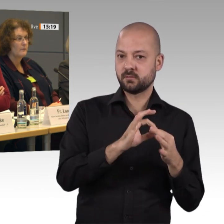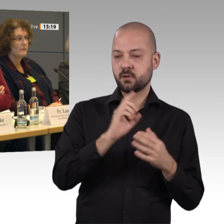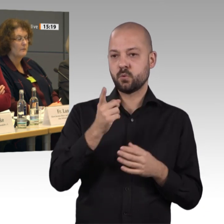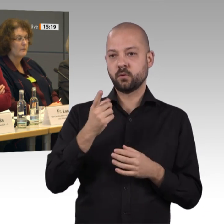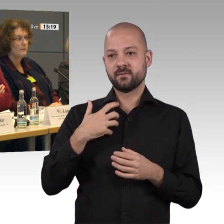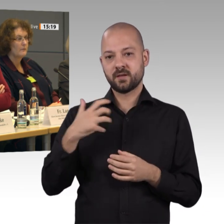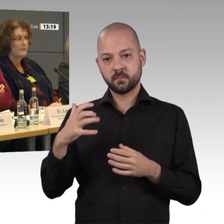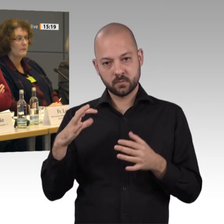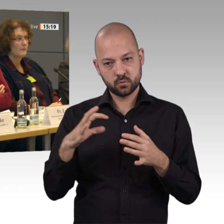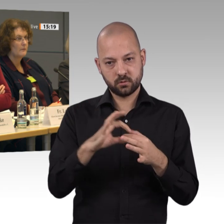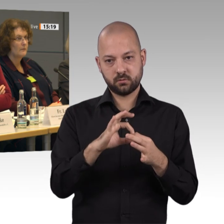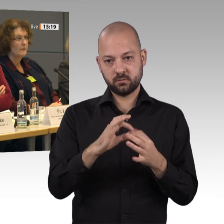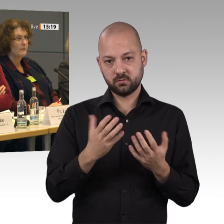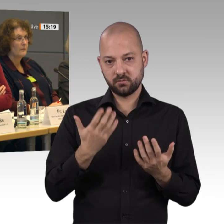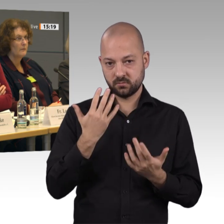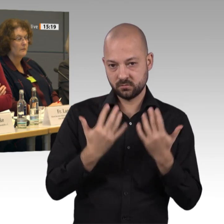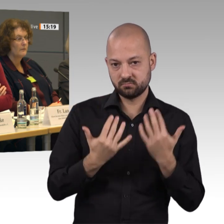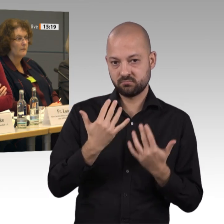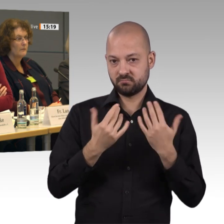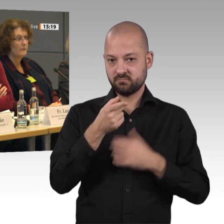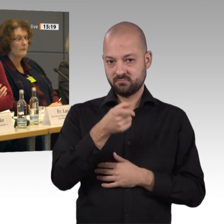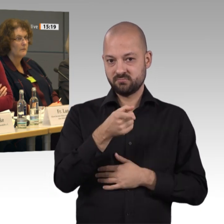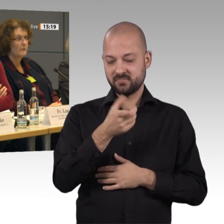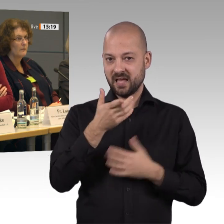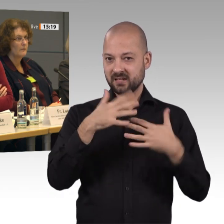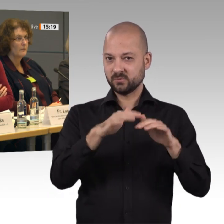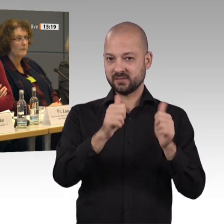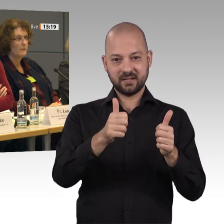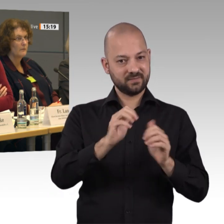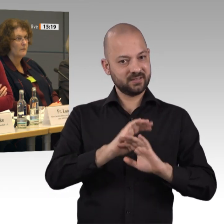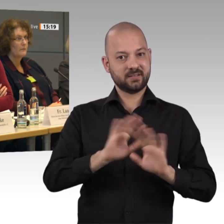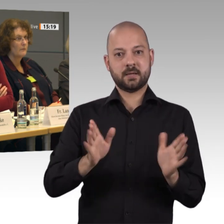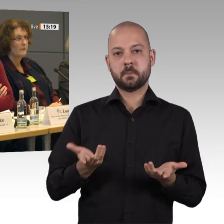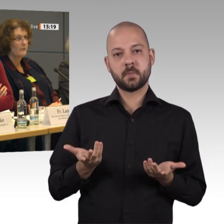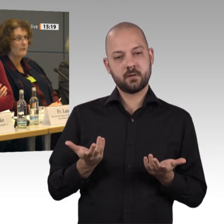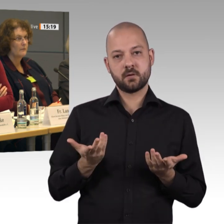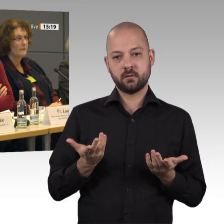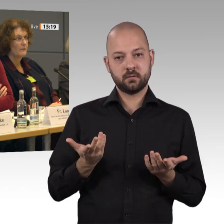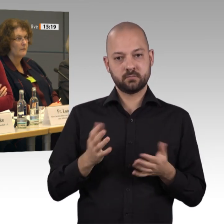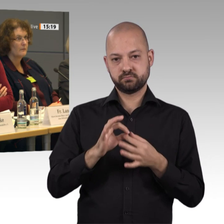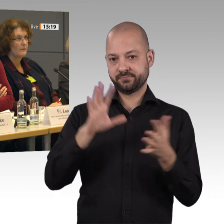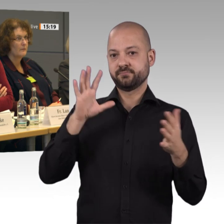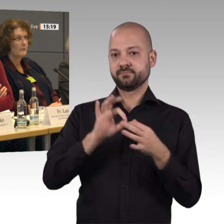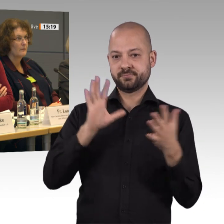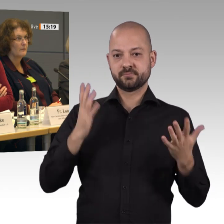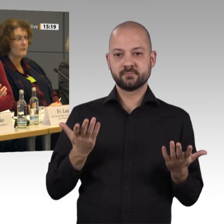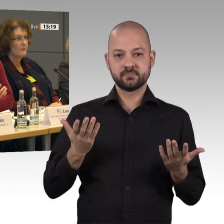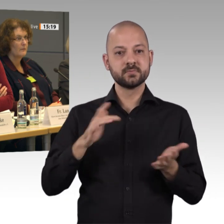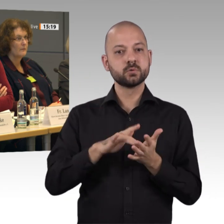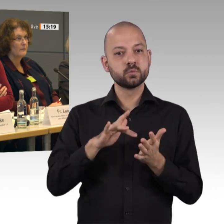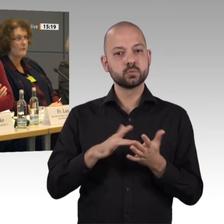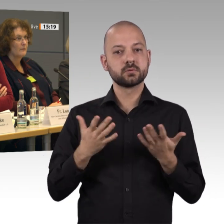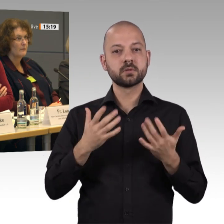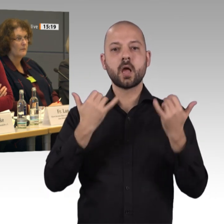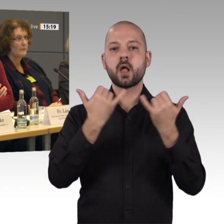an die Stelle des Leistungsberechtigten. Und insofern ist es ein bisschen was anderes als die Unterhaltsheranziehung bei den Erwachsenen.